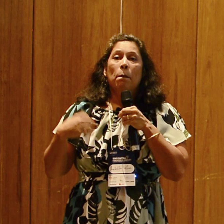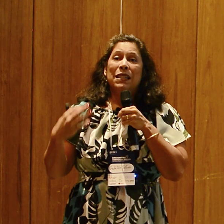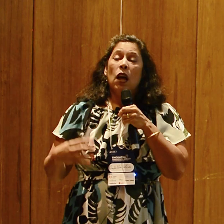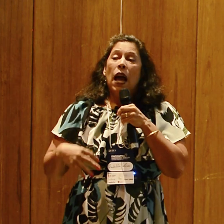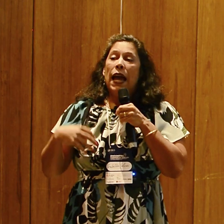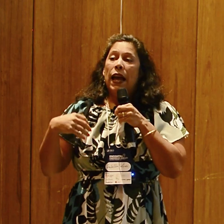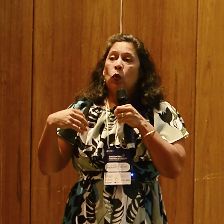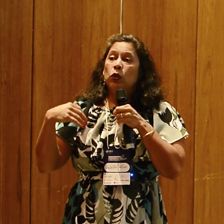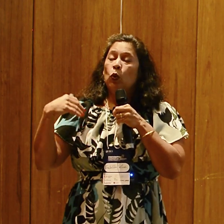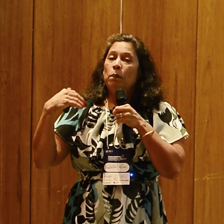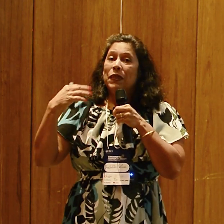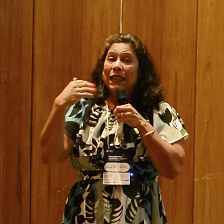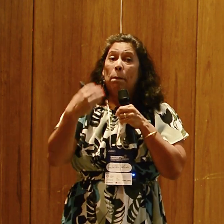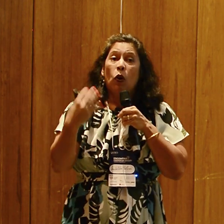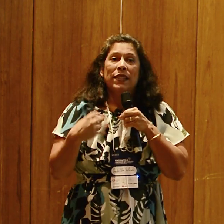fazer, mas